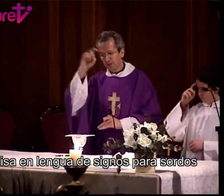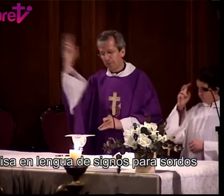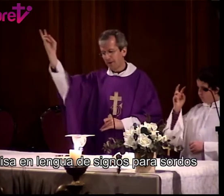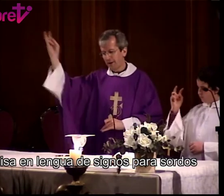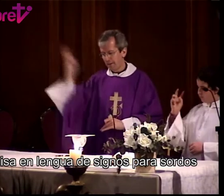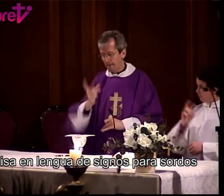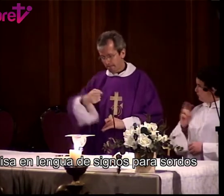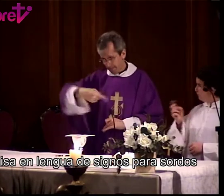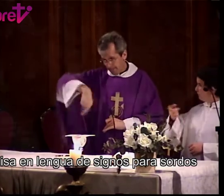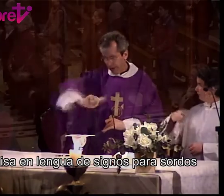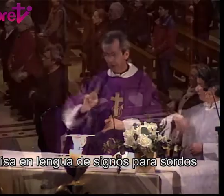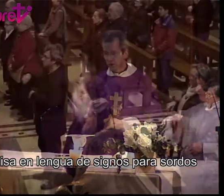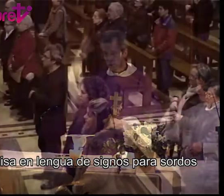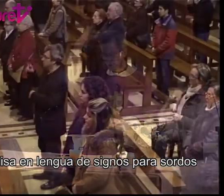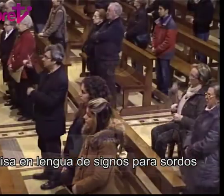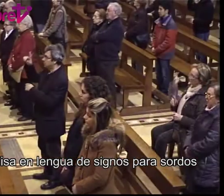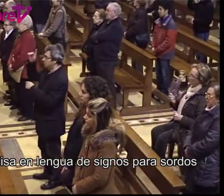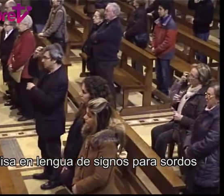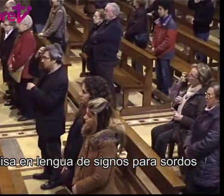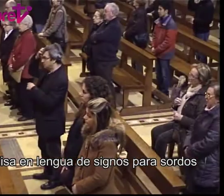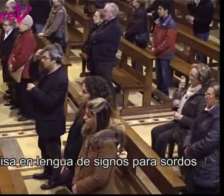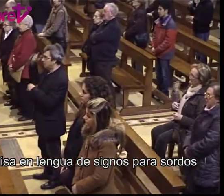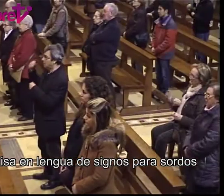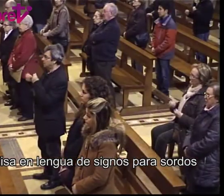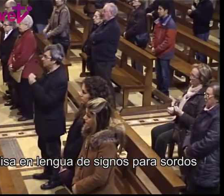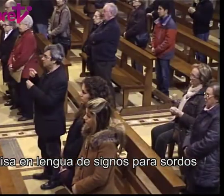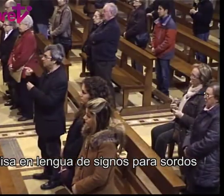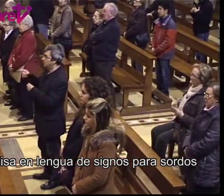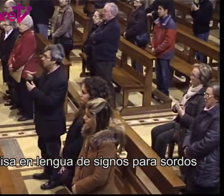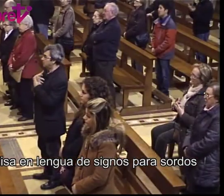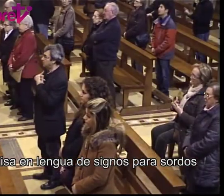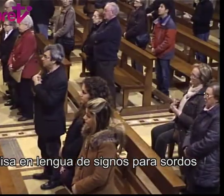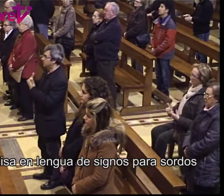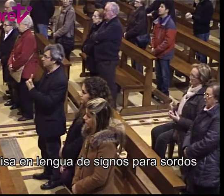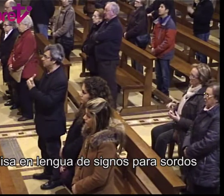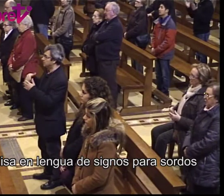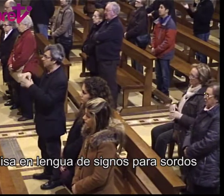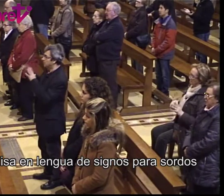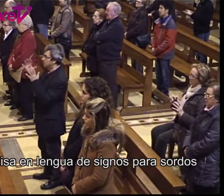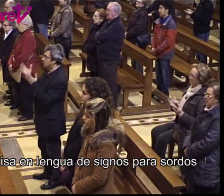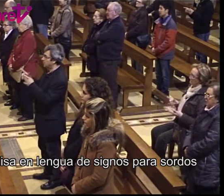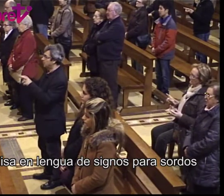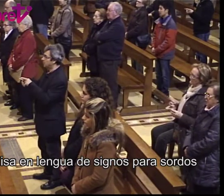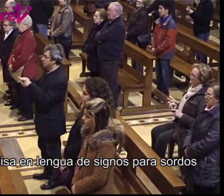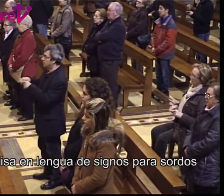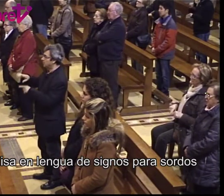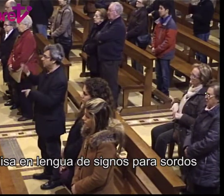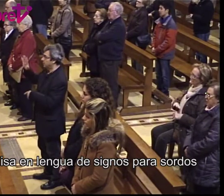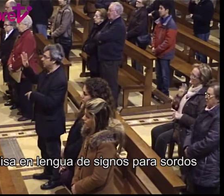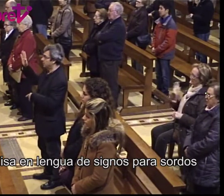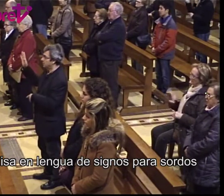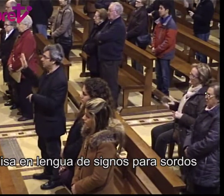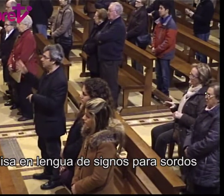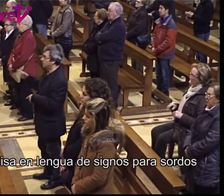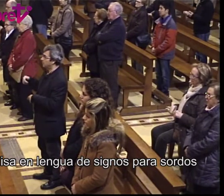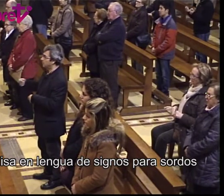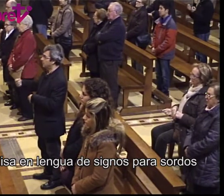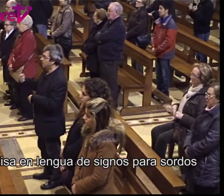nombre. Venga a nosotros tu reino, hágase tu voluntad en la tierra como en el cielo.